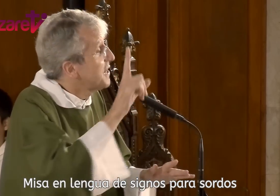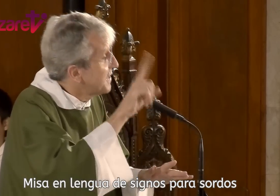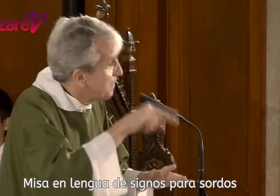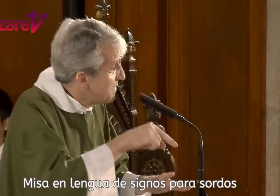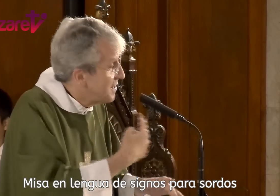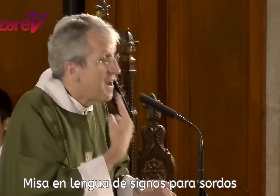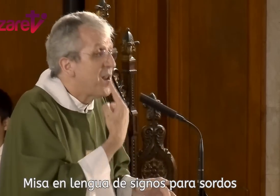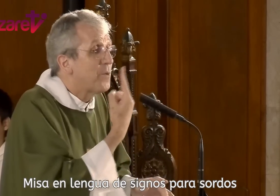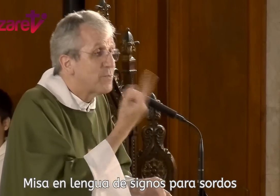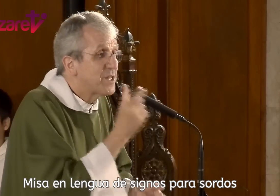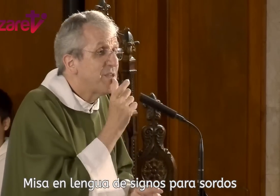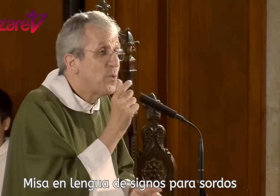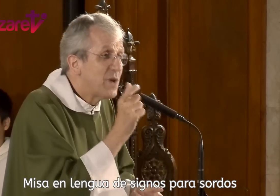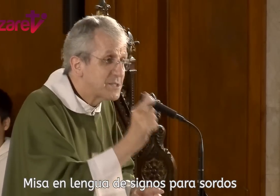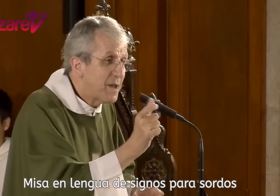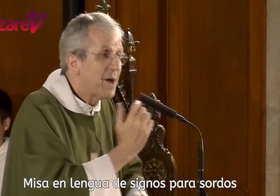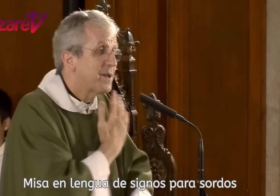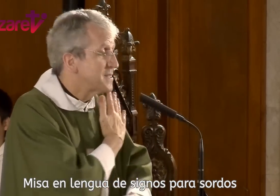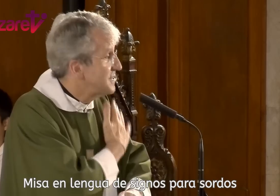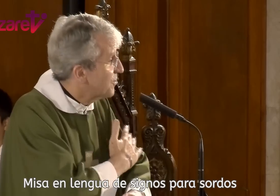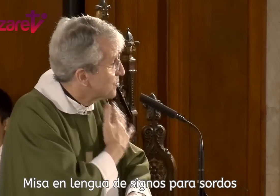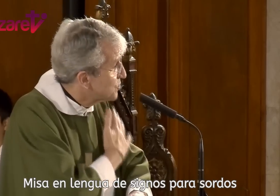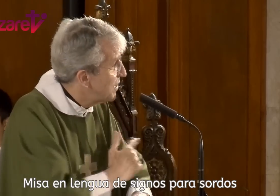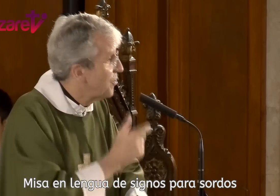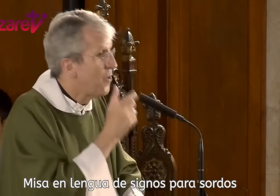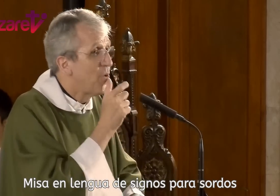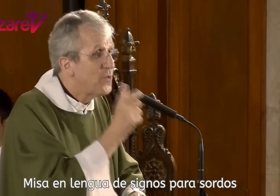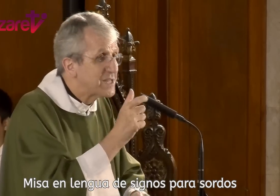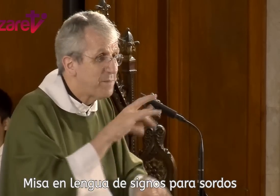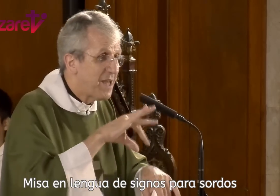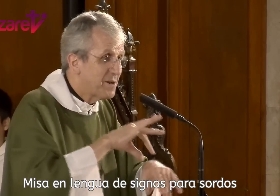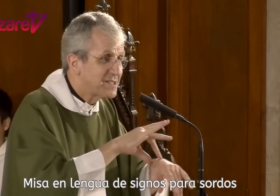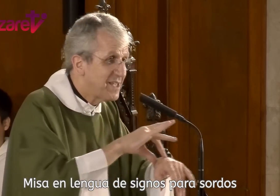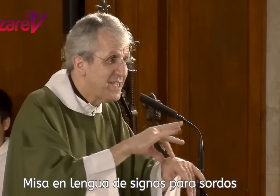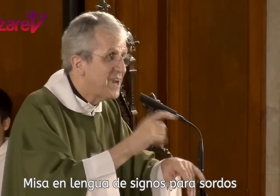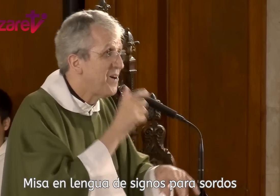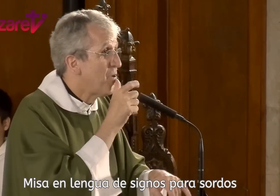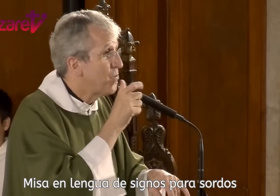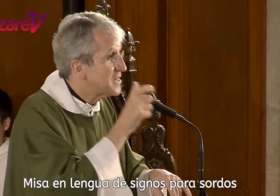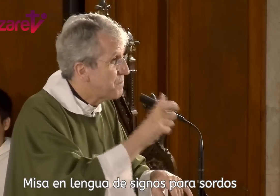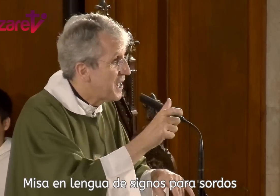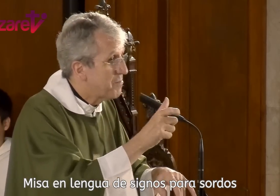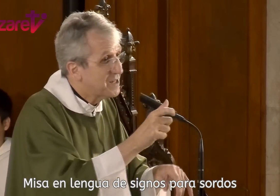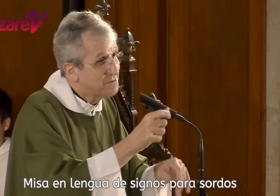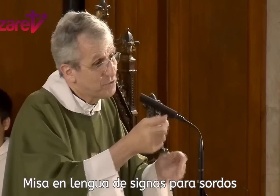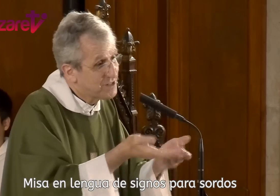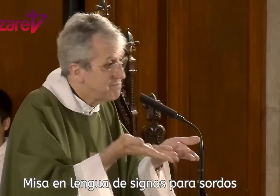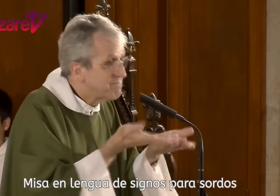que también le podamos decir unas palabras de consuelo, unas palabras de guía, unas palabras pues